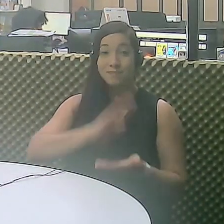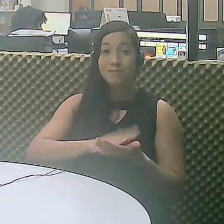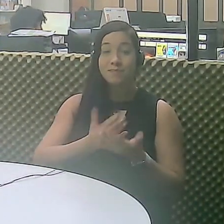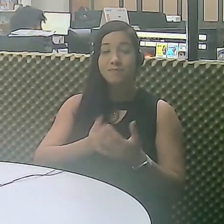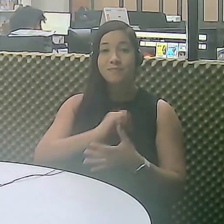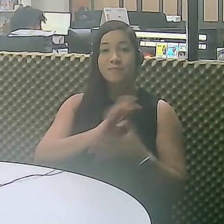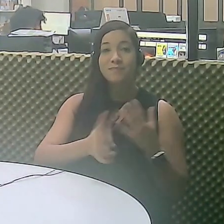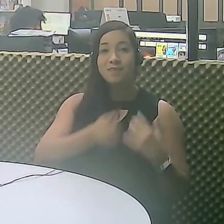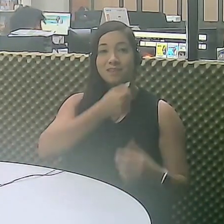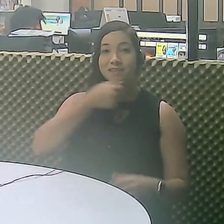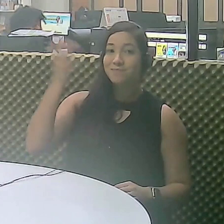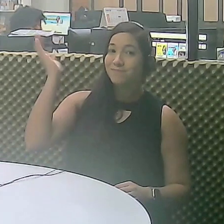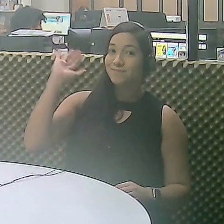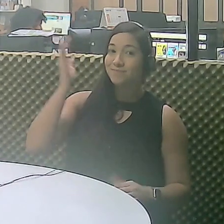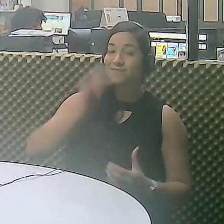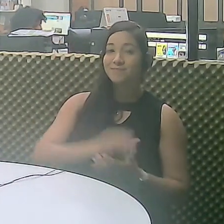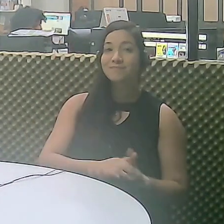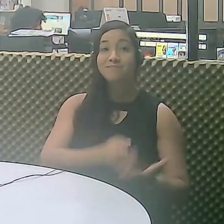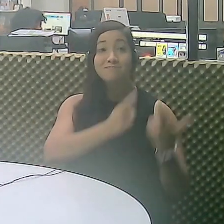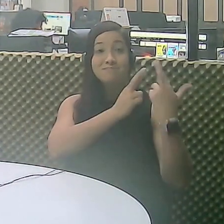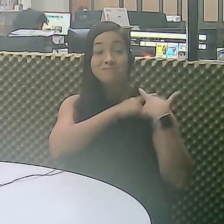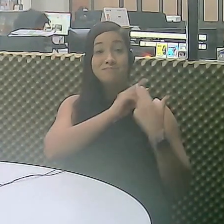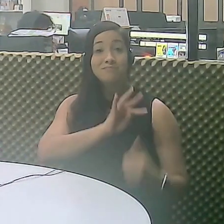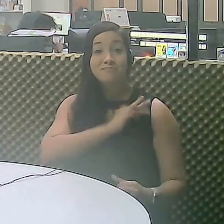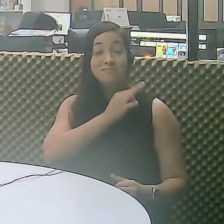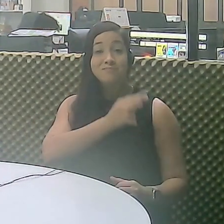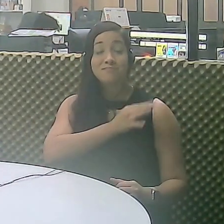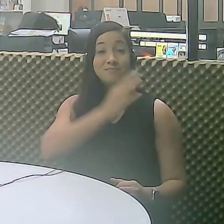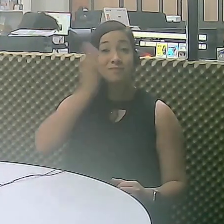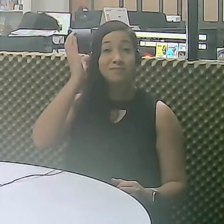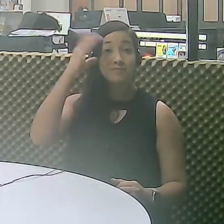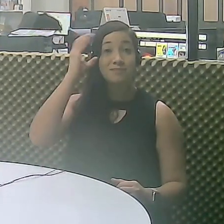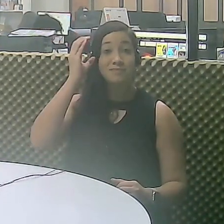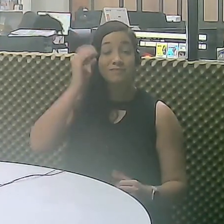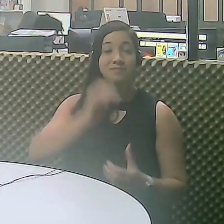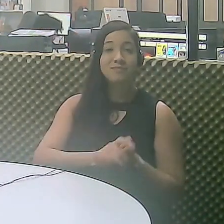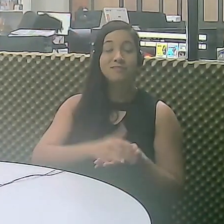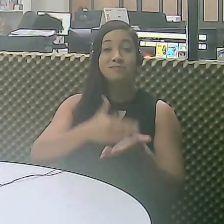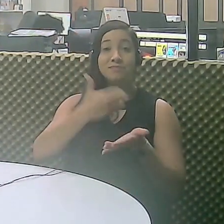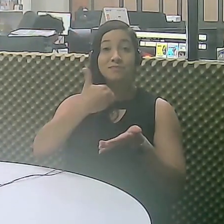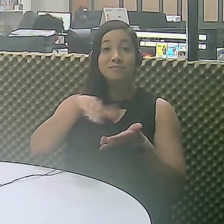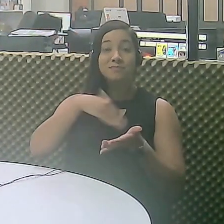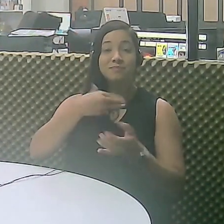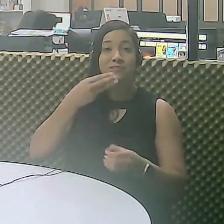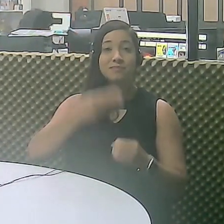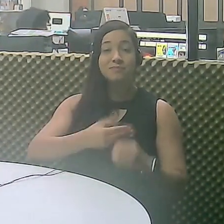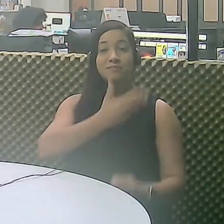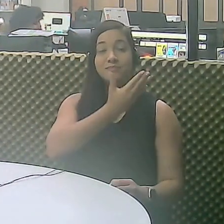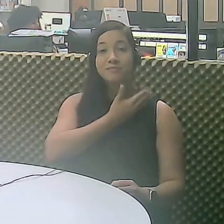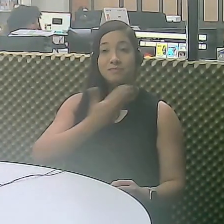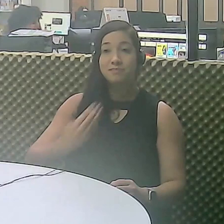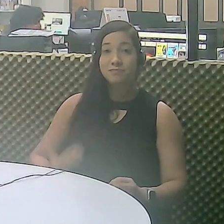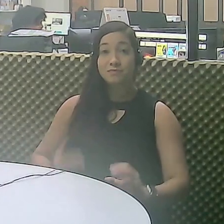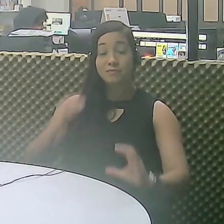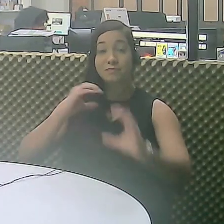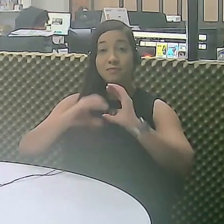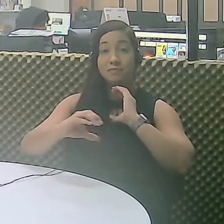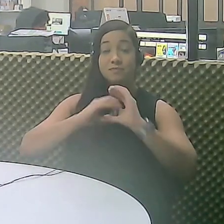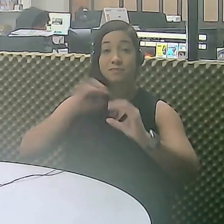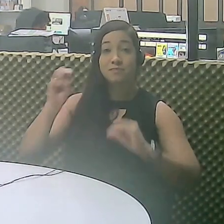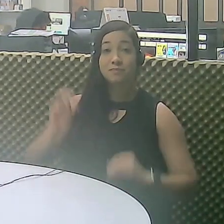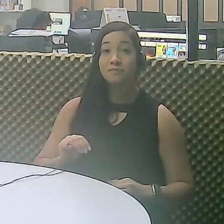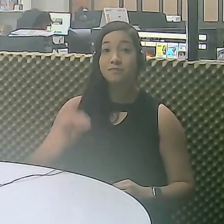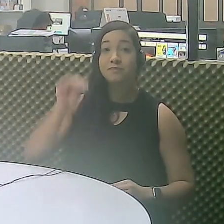Gianotti. Tradução em Libras, Amanda Valentim. Responsável técnico, Cristiano Silva. Secretário Municipal de Governo